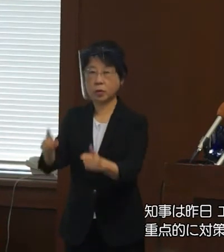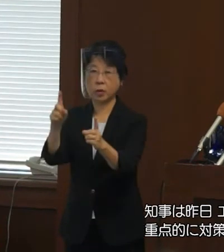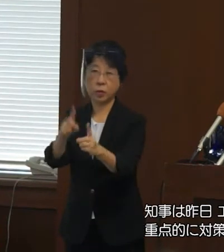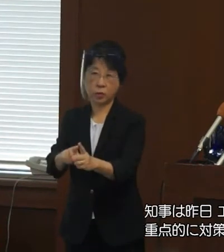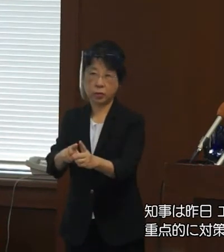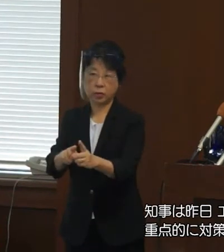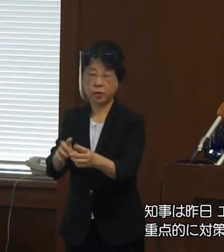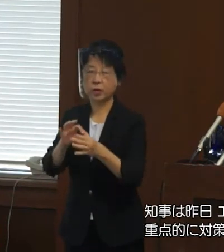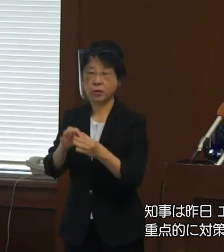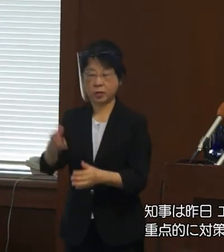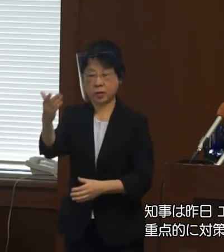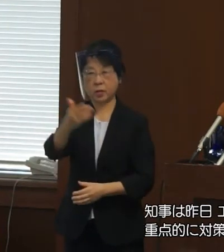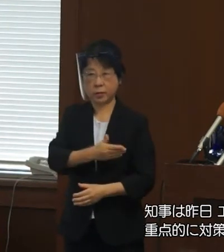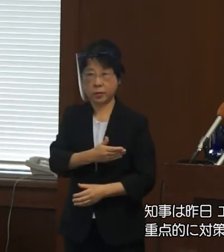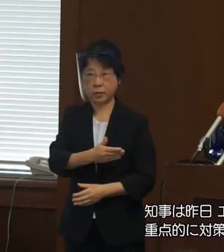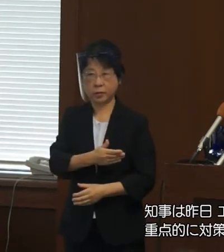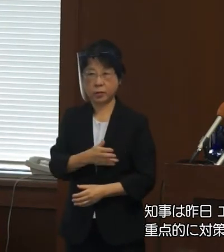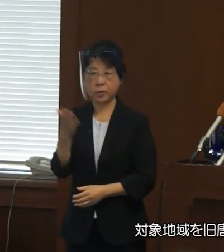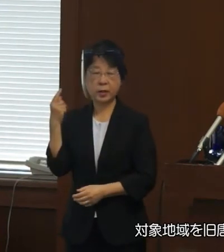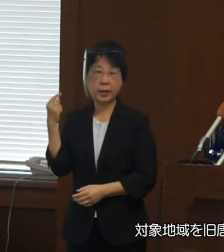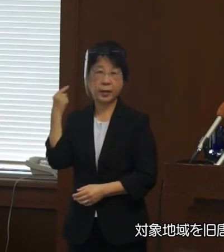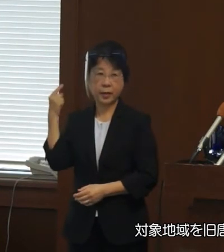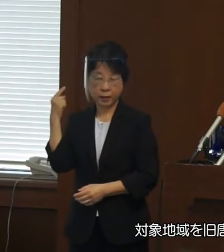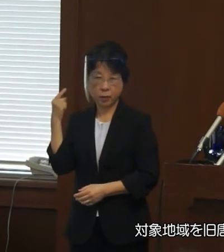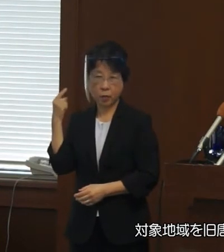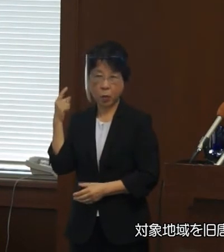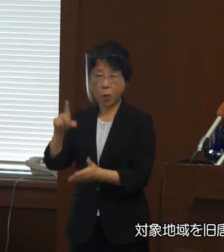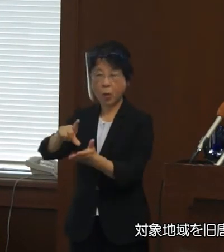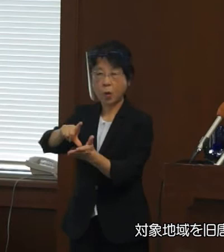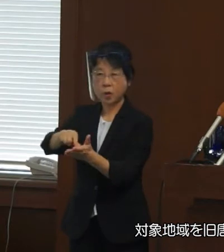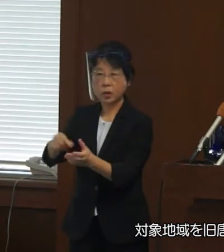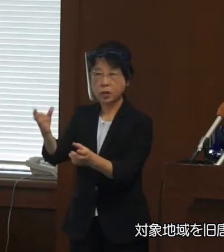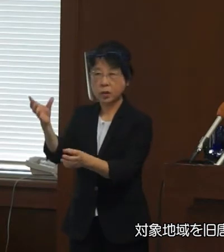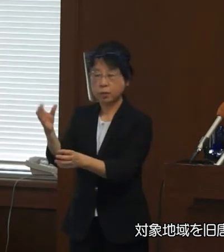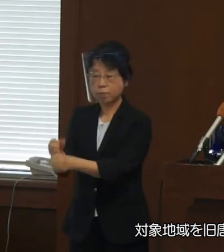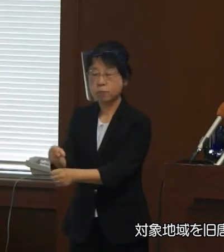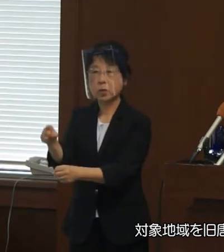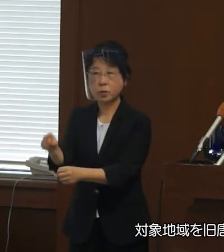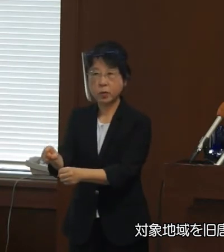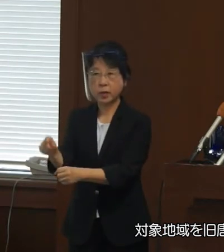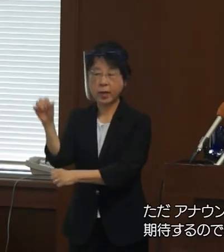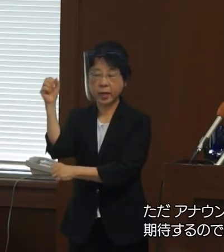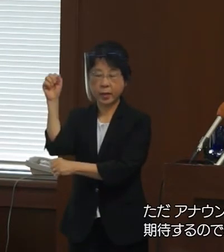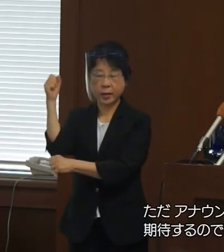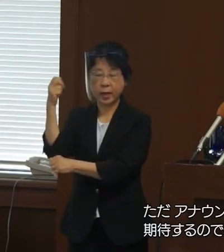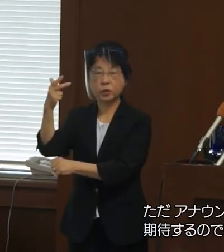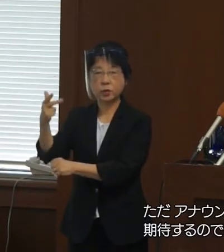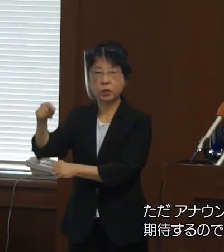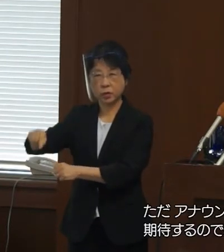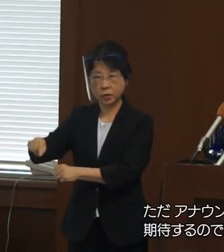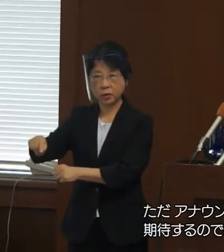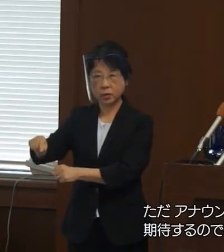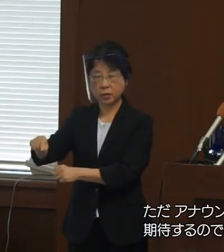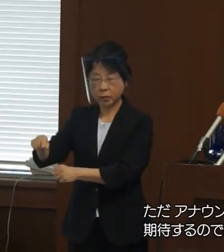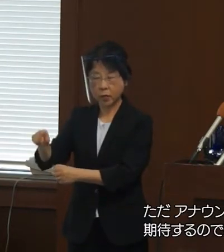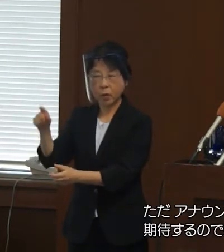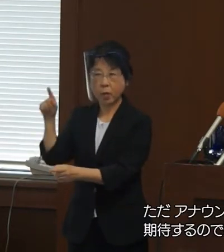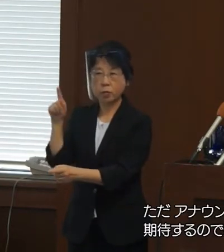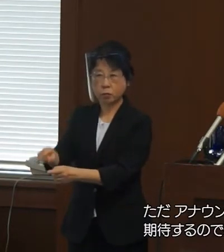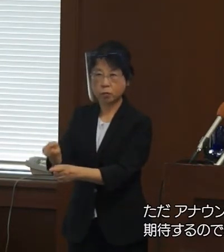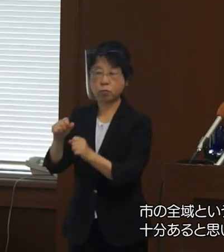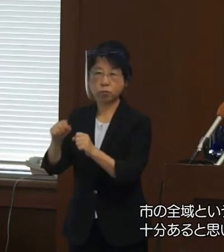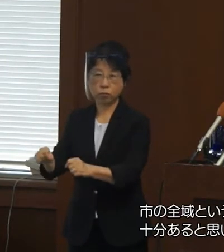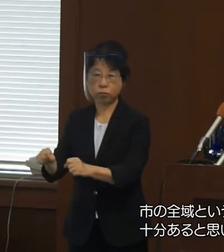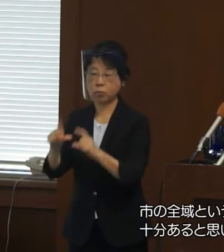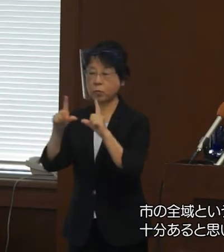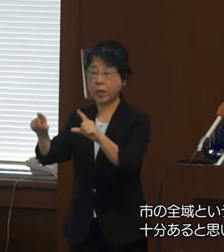絞って重点的に対策するという意味で対象地域を旧唐津市とされました。ただアナウンス効果というのに期待するの